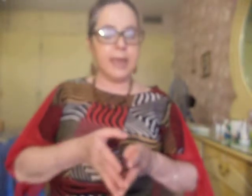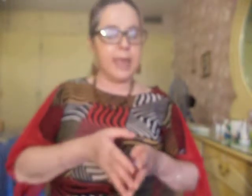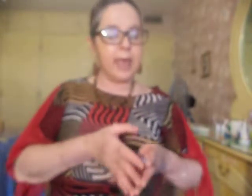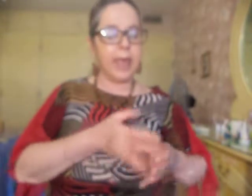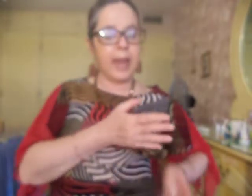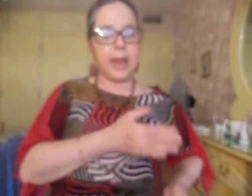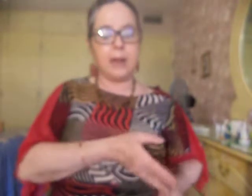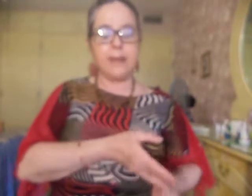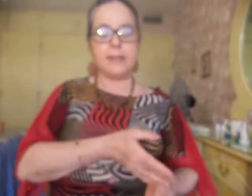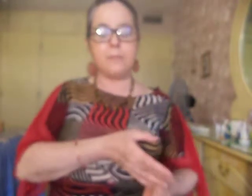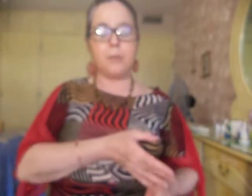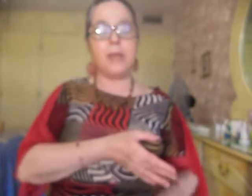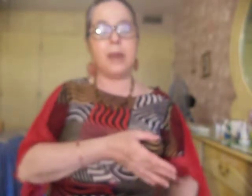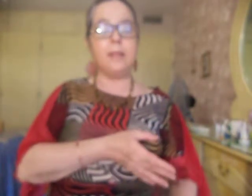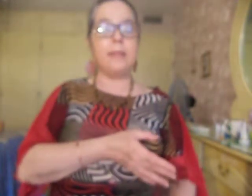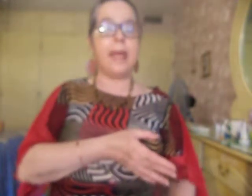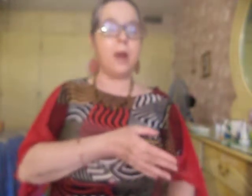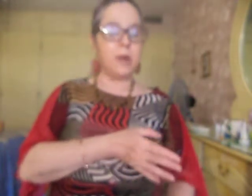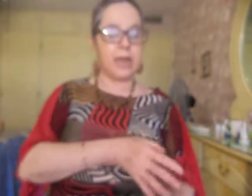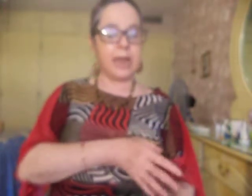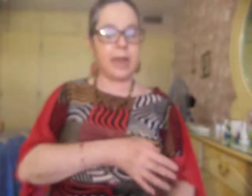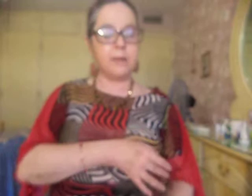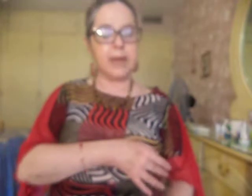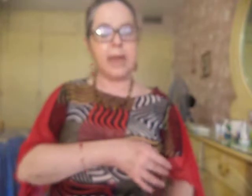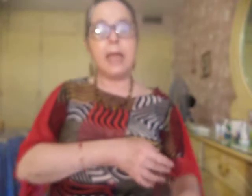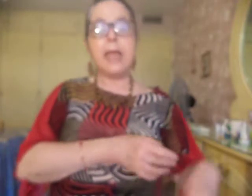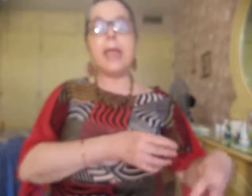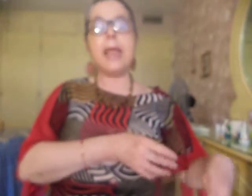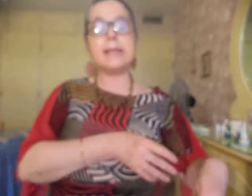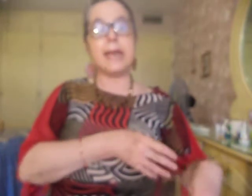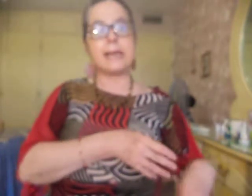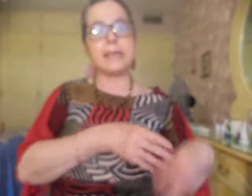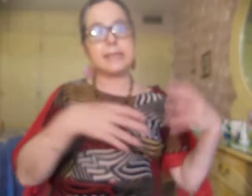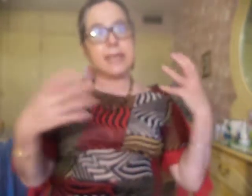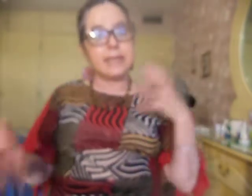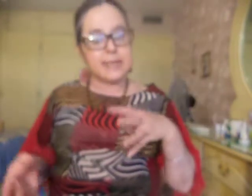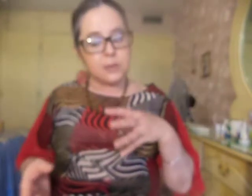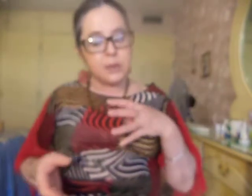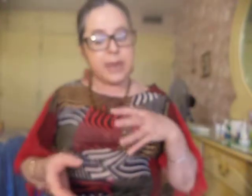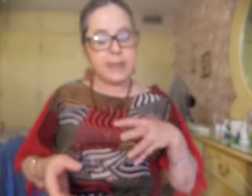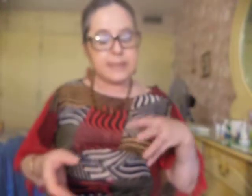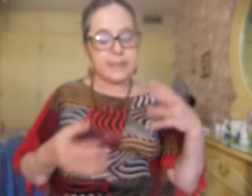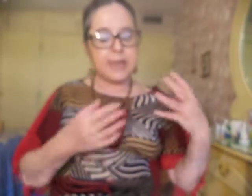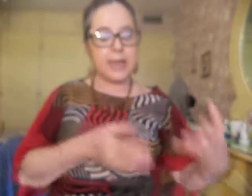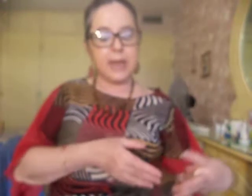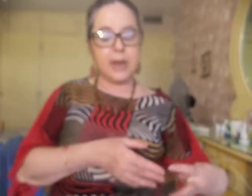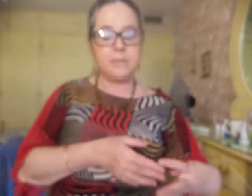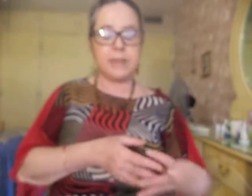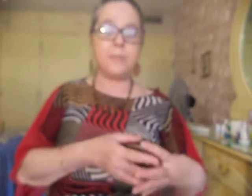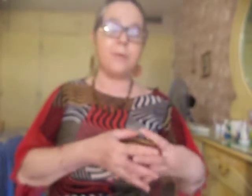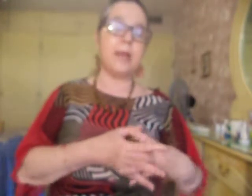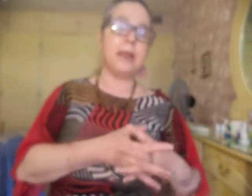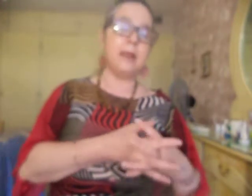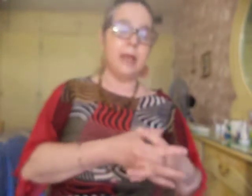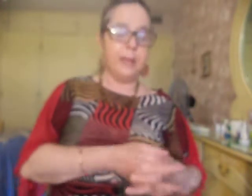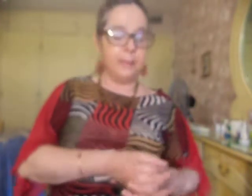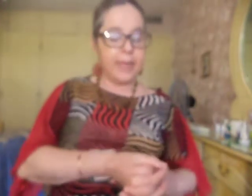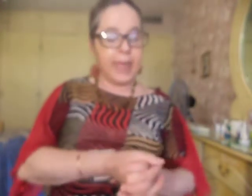que generalmente provienen de origen animal, y las grasas insaturadas, que generalmente provienen de